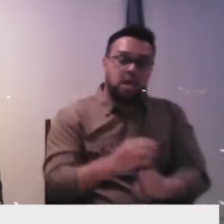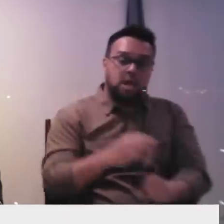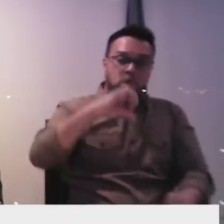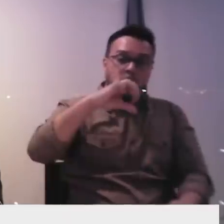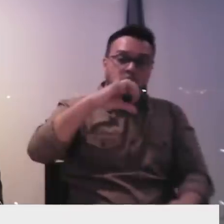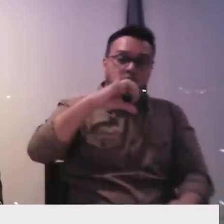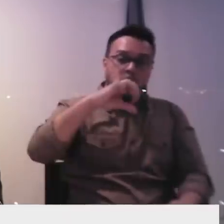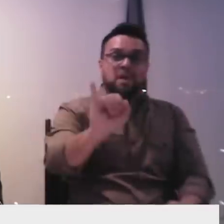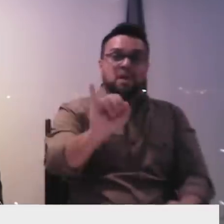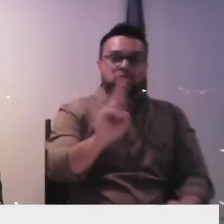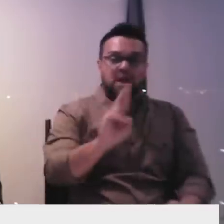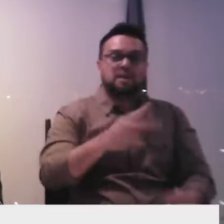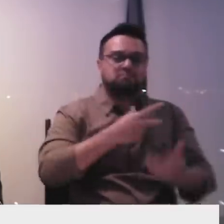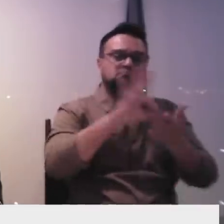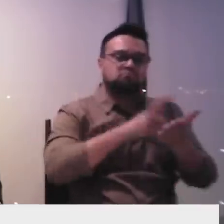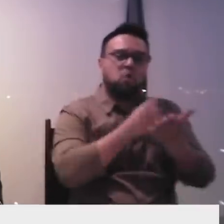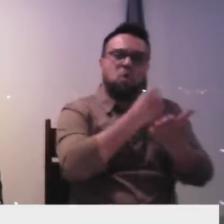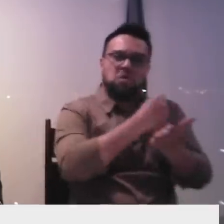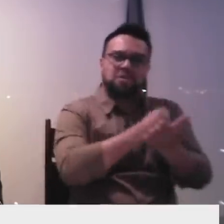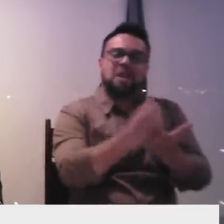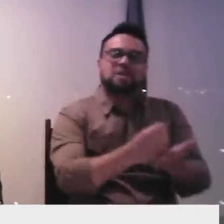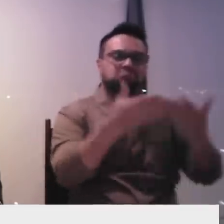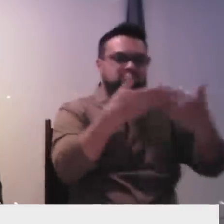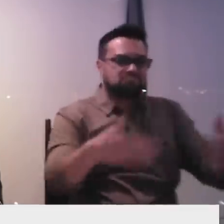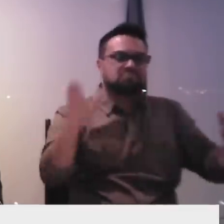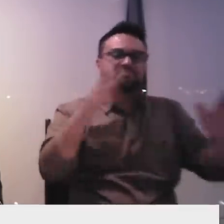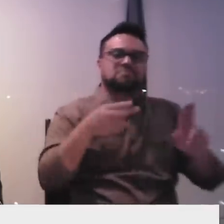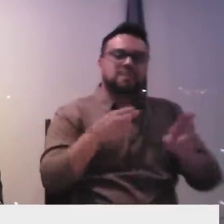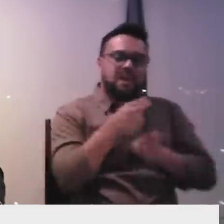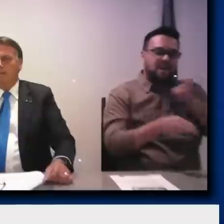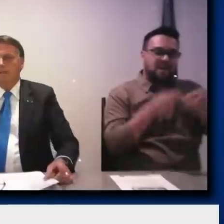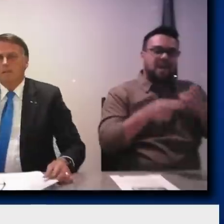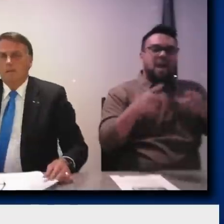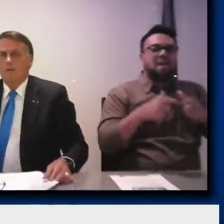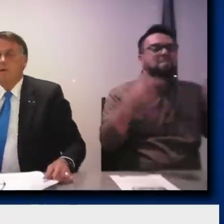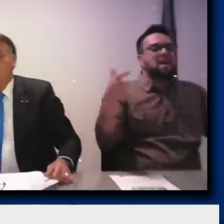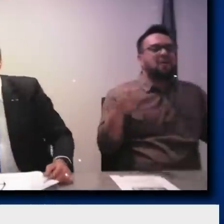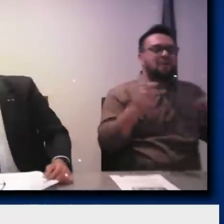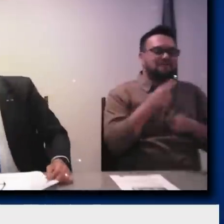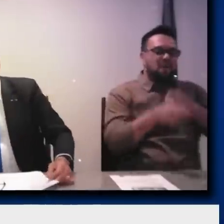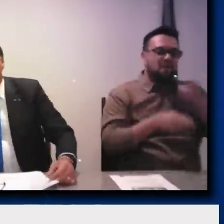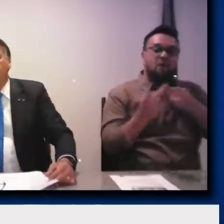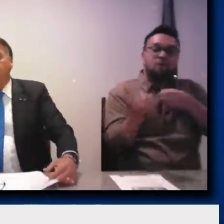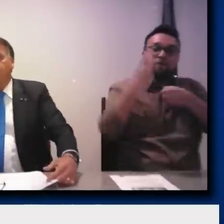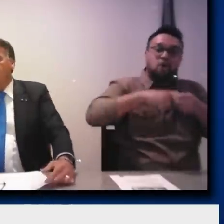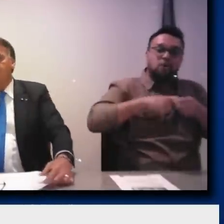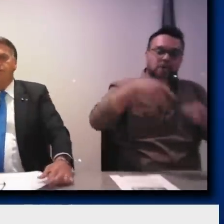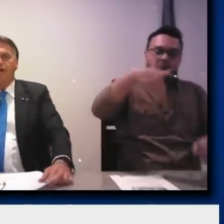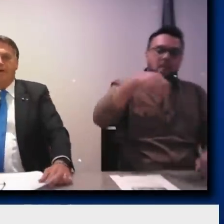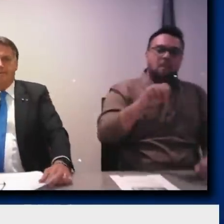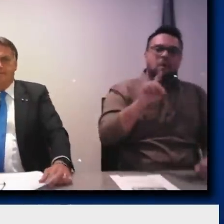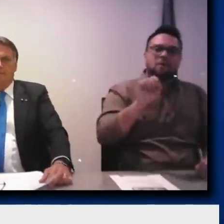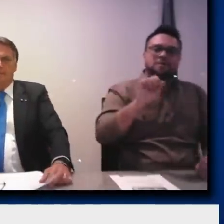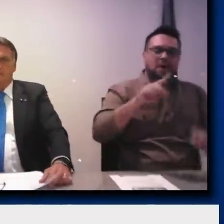serão assinados para a construção de ferrovias. É a maior revolução ferroviária dos últimos 100 anos. Estamos de volta para toda a rede Jovem Pan e para você